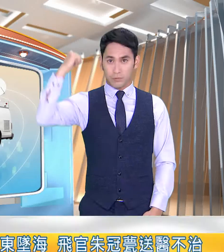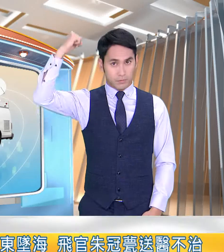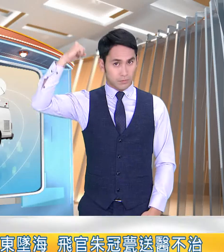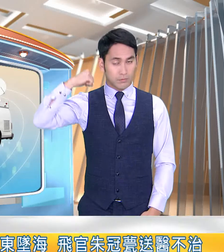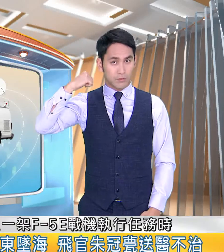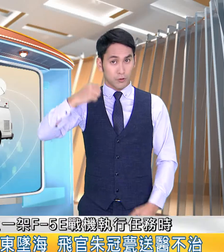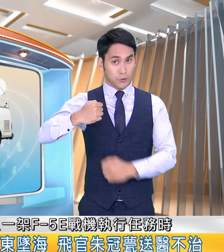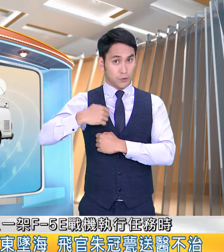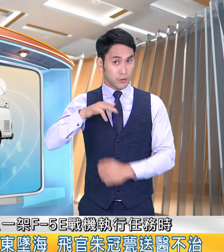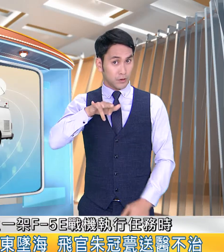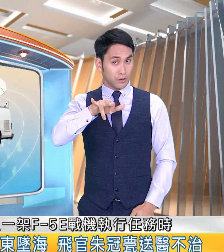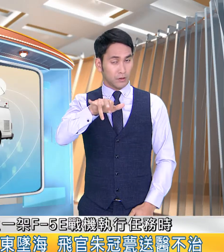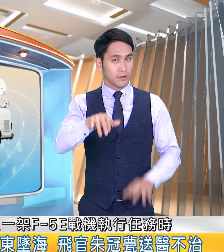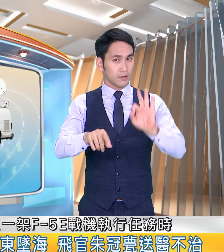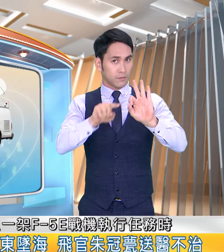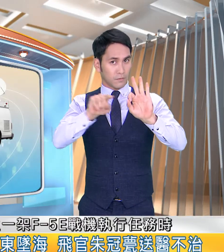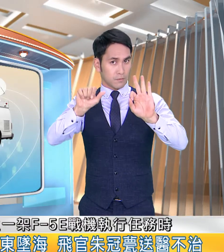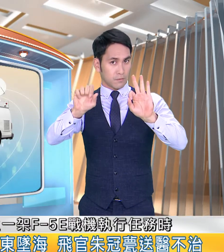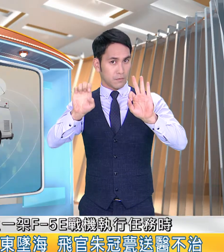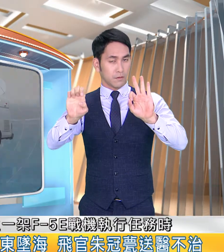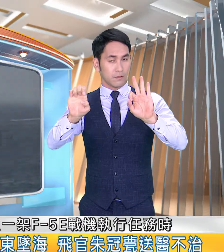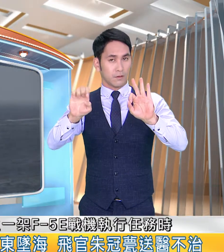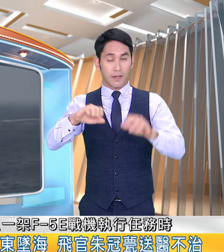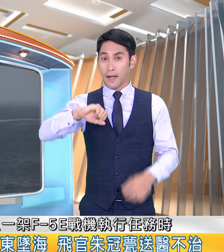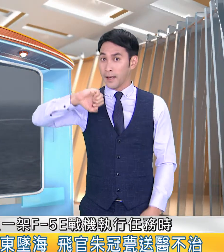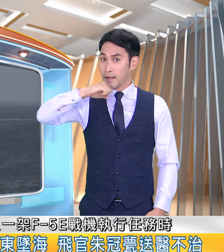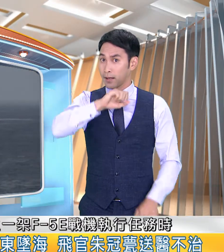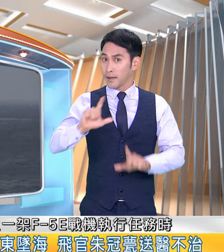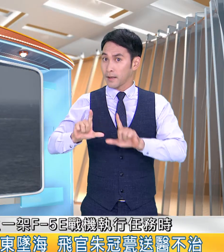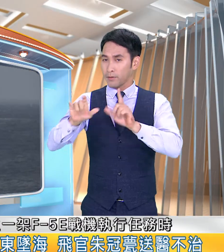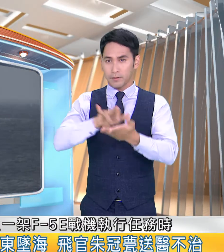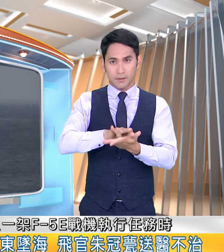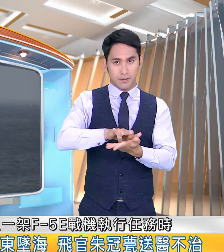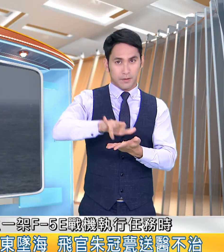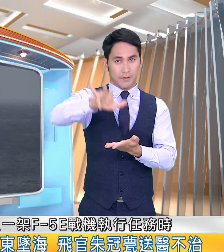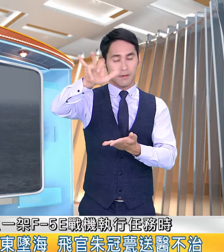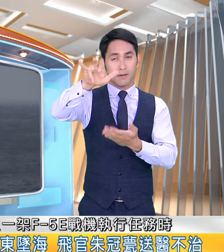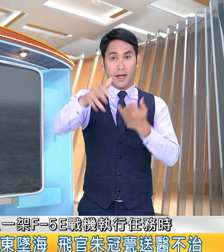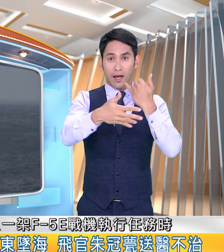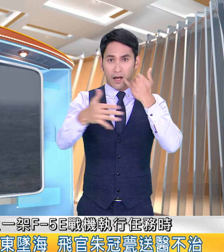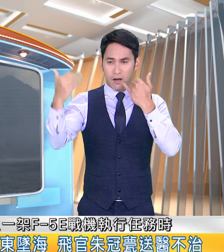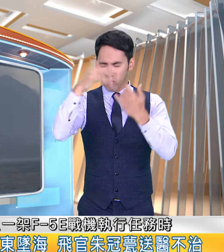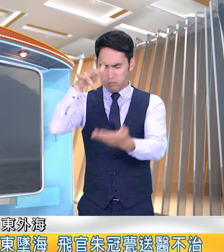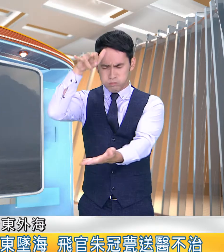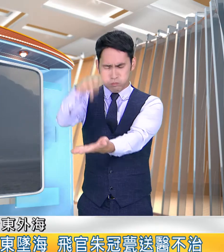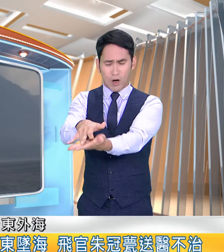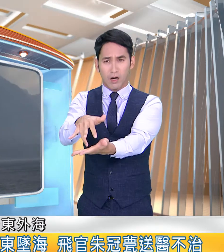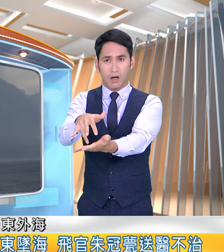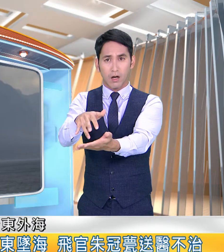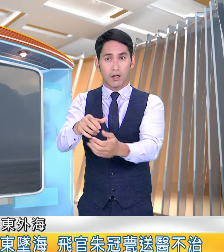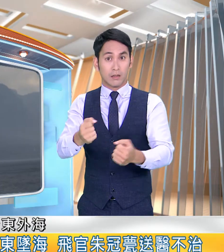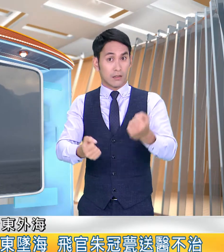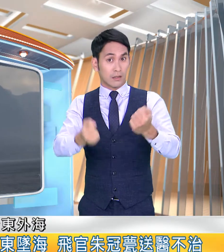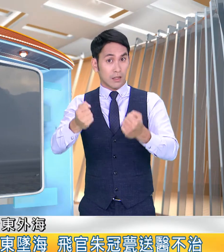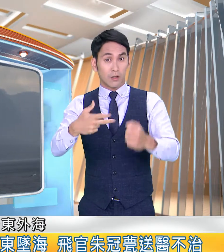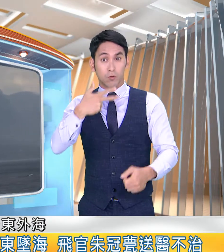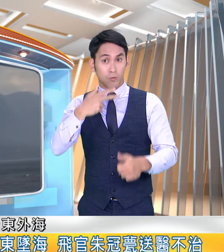昨天上午发生一架 F-51 战机执行任务时意外坠落在台东外